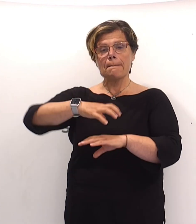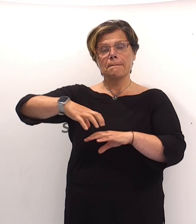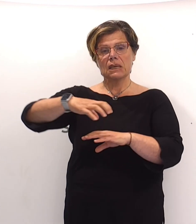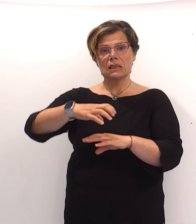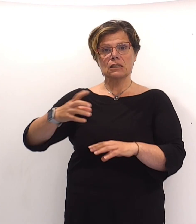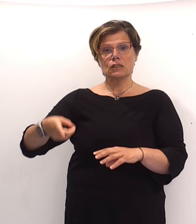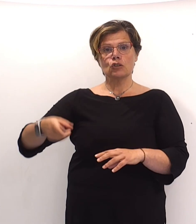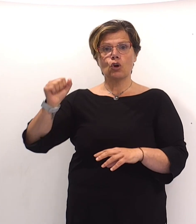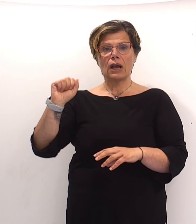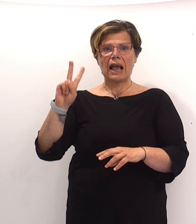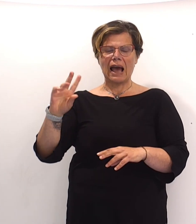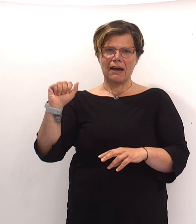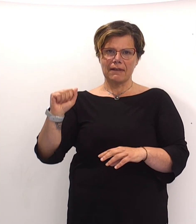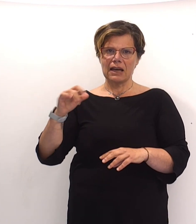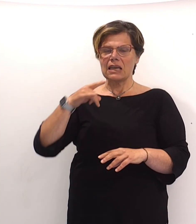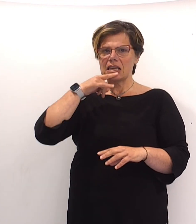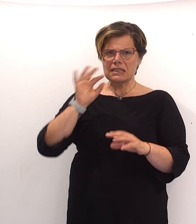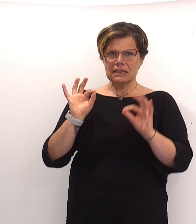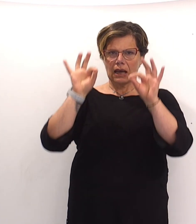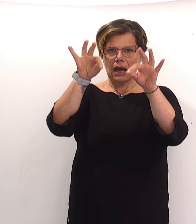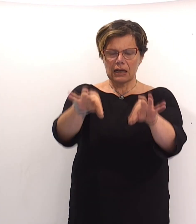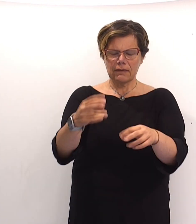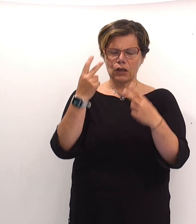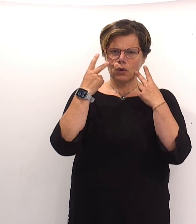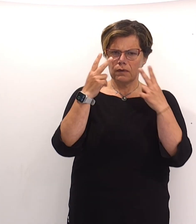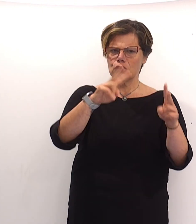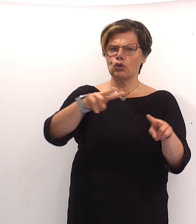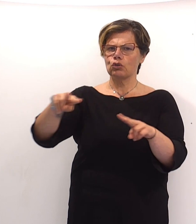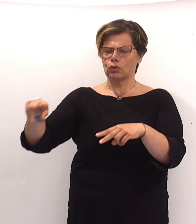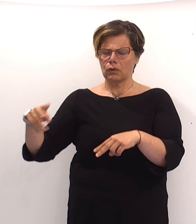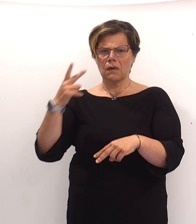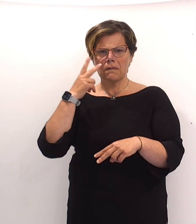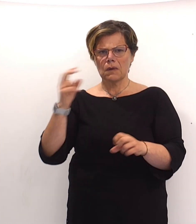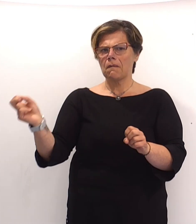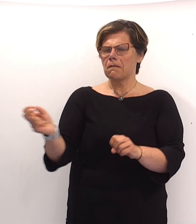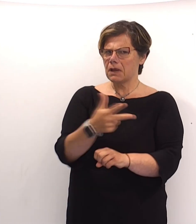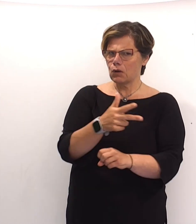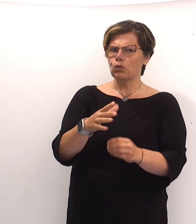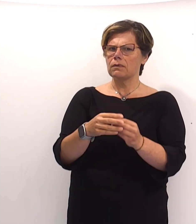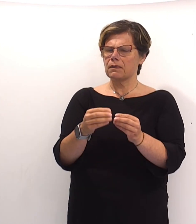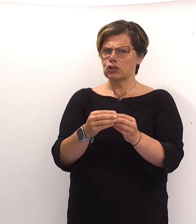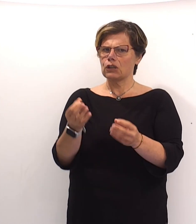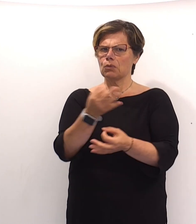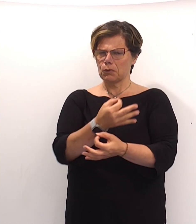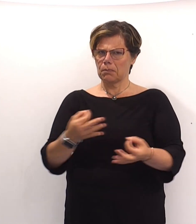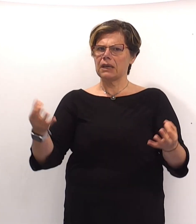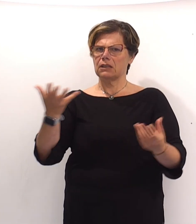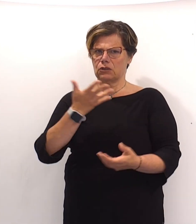ad Ischia e quindi si sta andando avanti. Avanti il più in fretta possibile e bene».